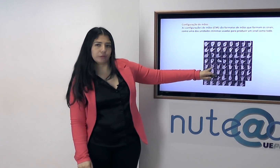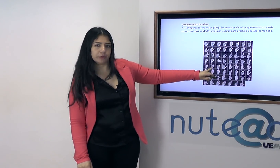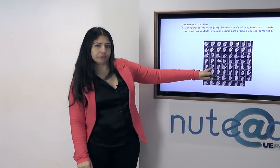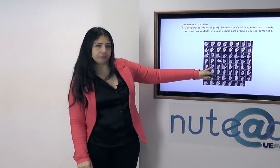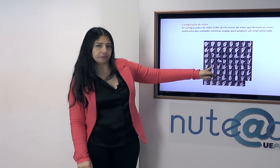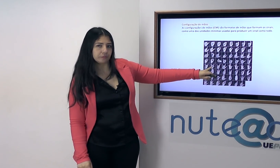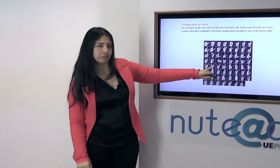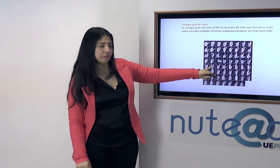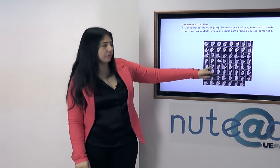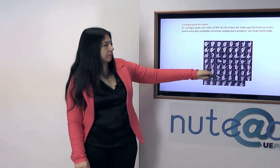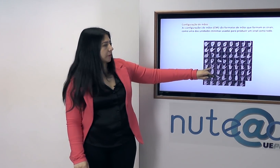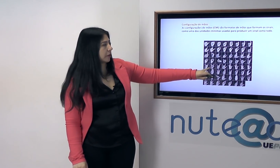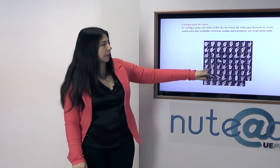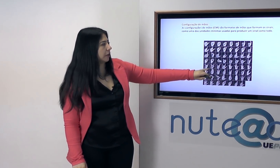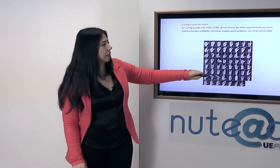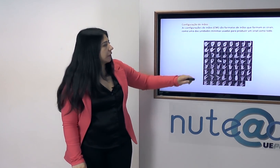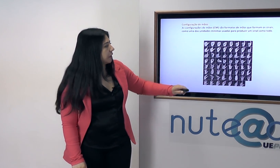mão. Tá?